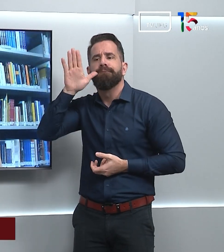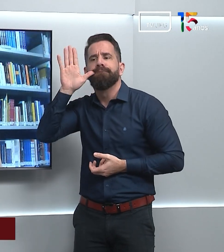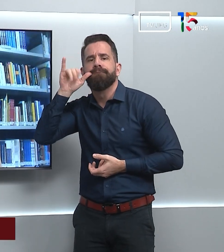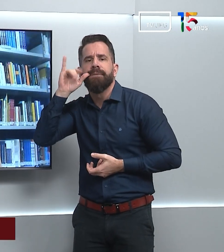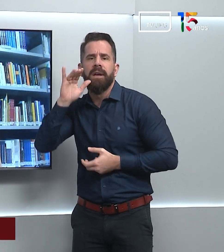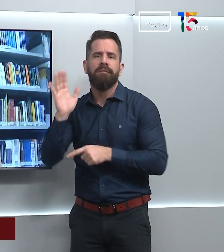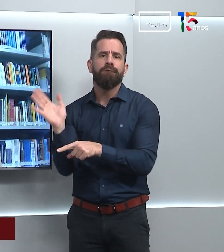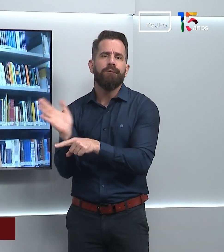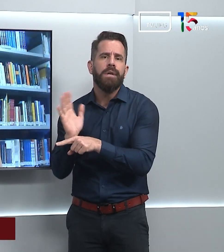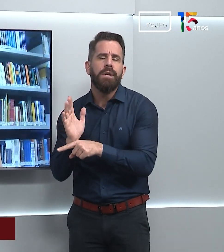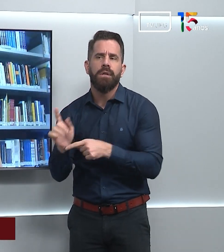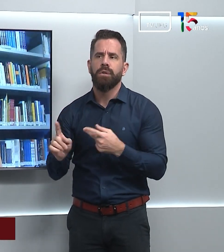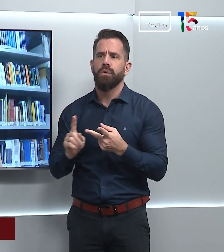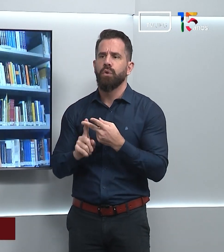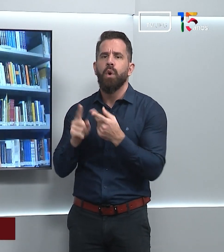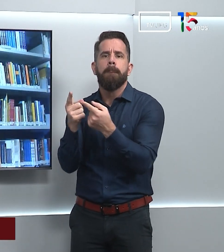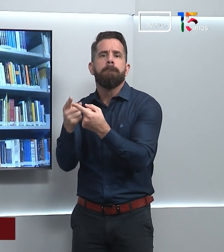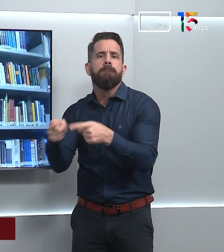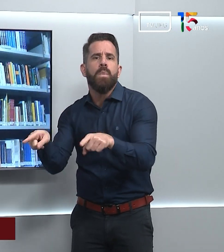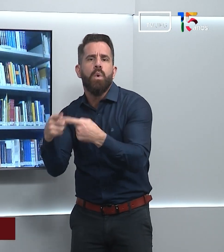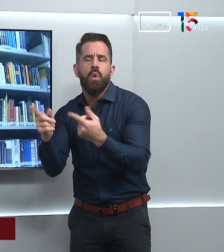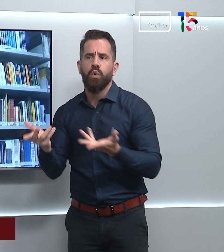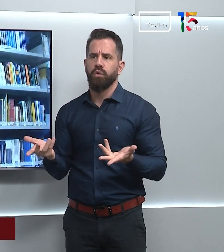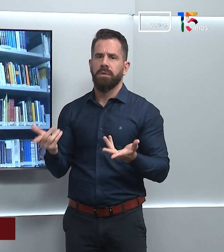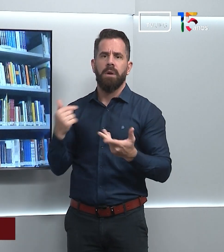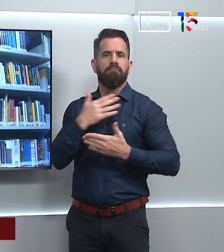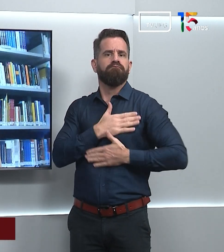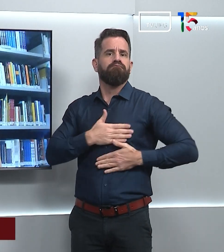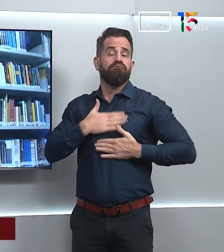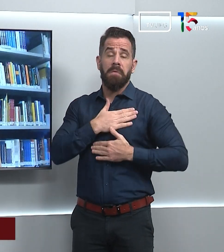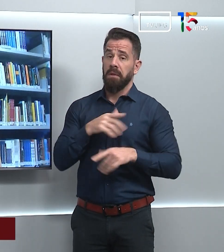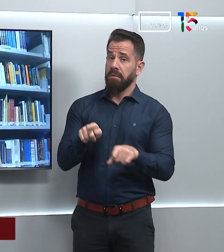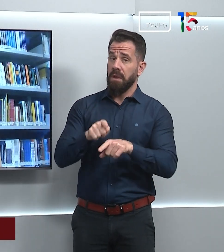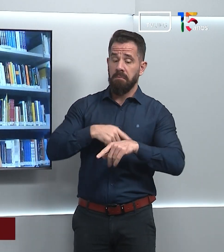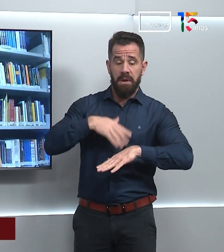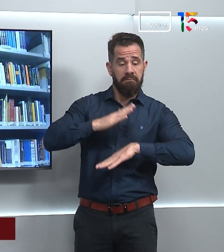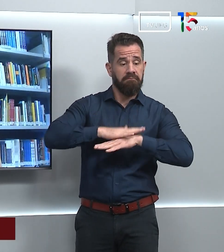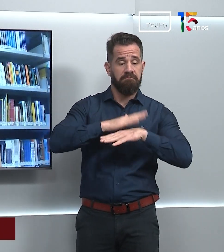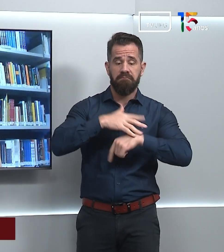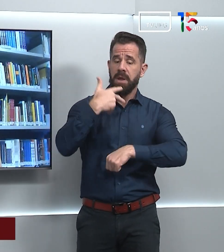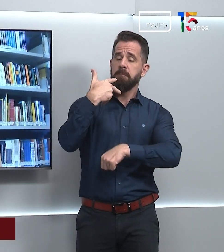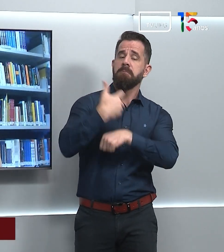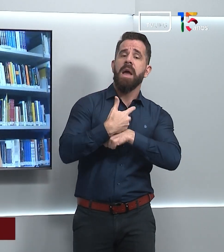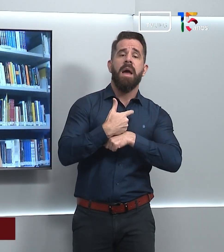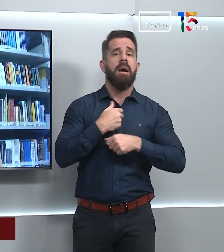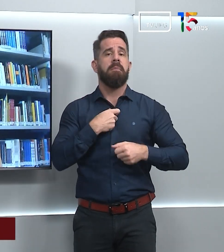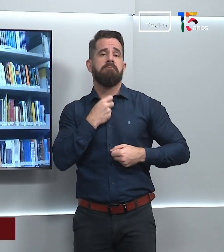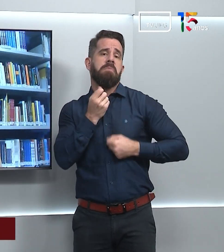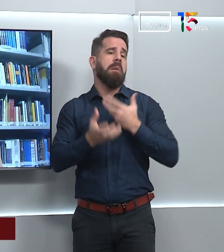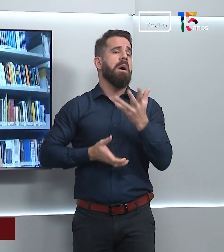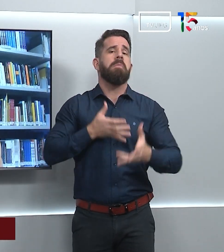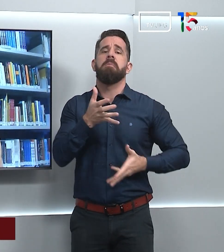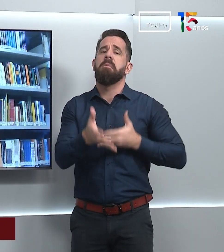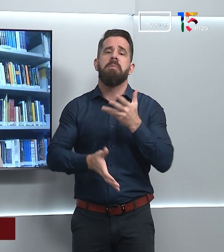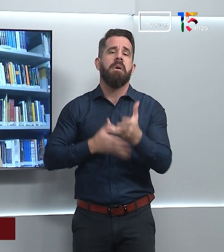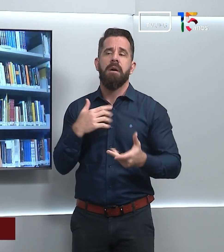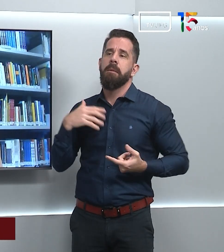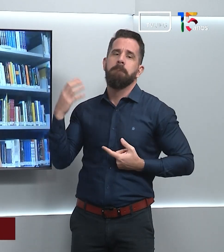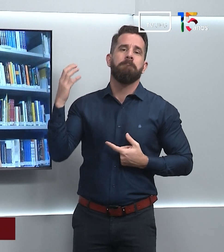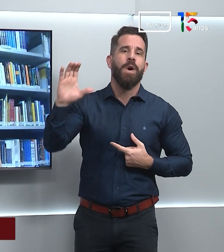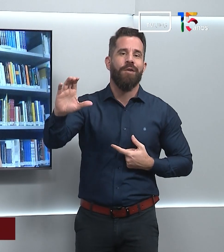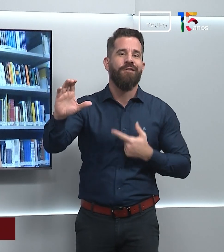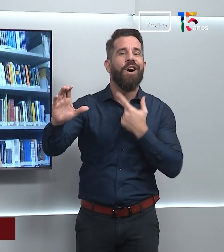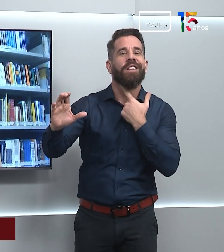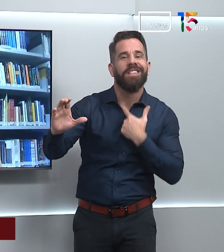o entretenimento, produção de conteúdo também, né, pelas crianças e pelos adolescentes. Então, eu costumo